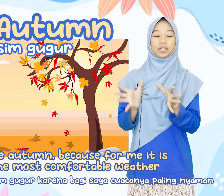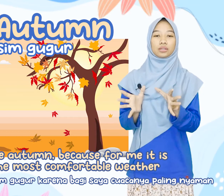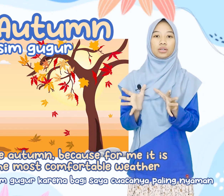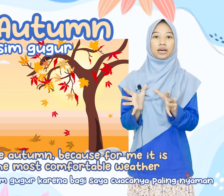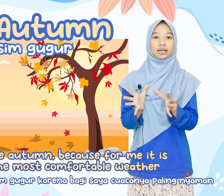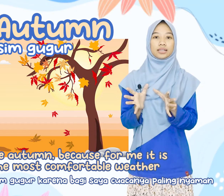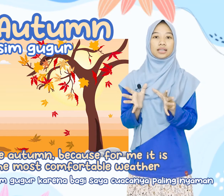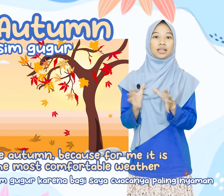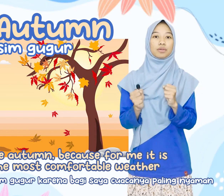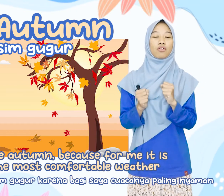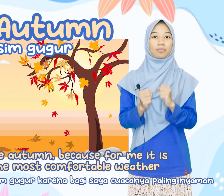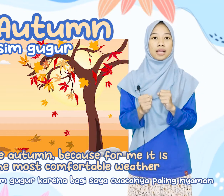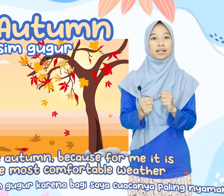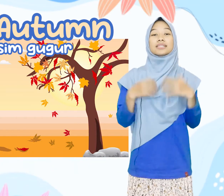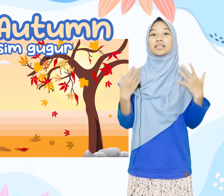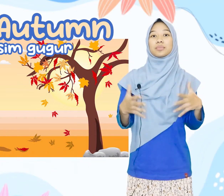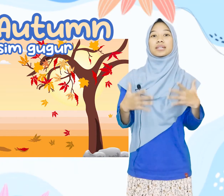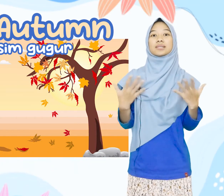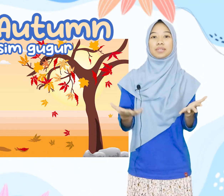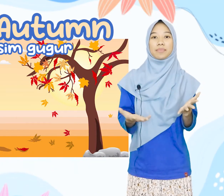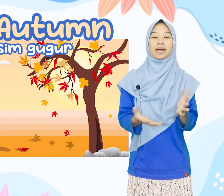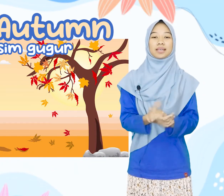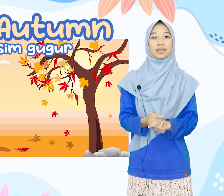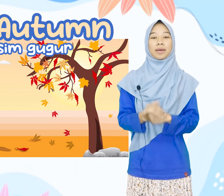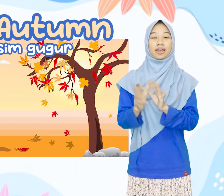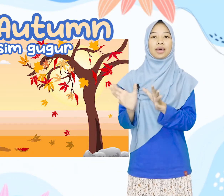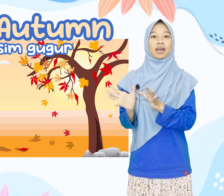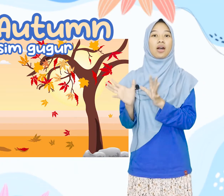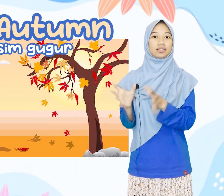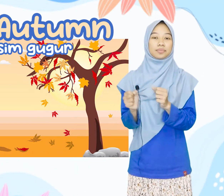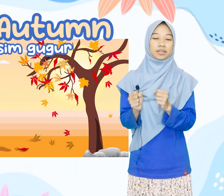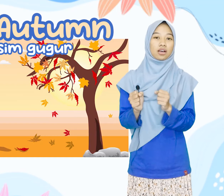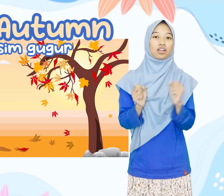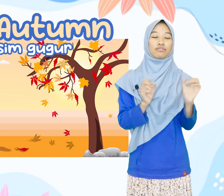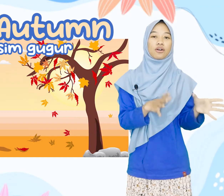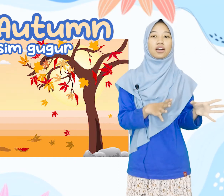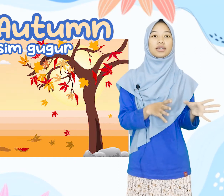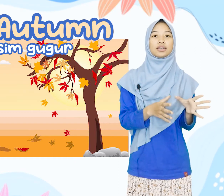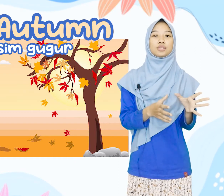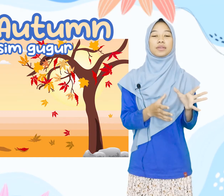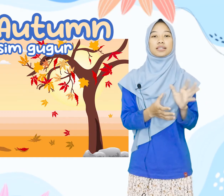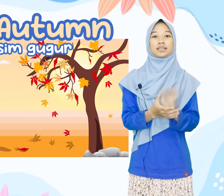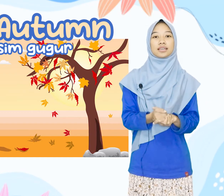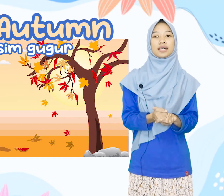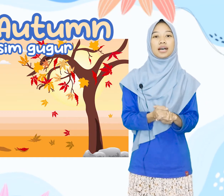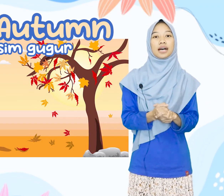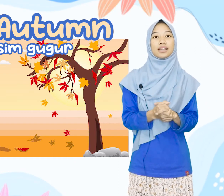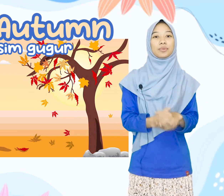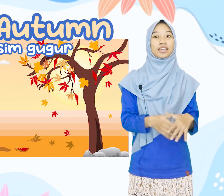itu dinilai lebih formal. Jadi lebih resmi bahasanya, pakai yang autumn. Nah, kalau fall ini biasanya lebih